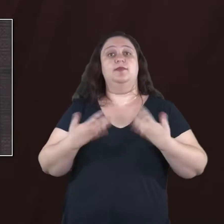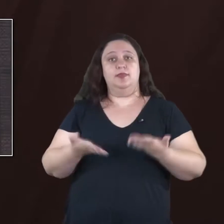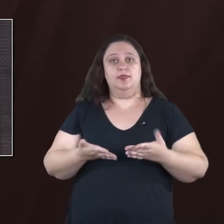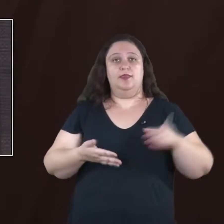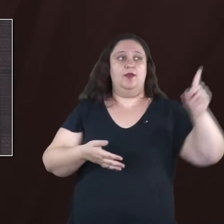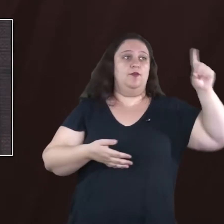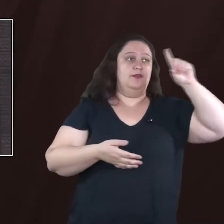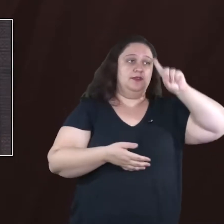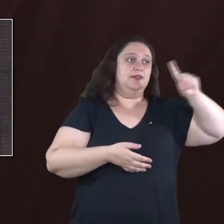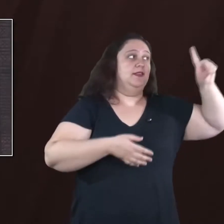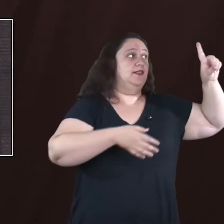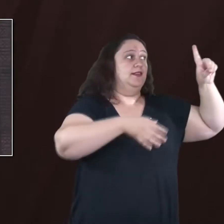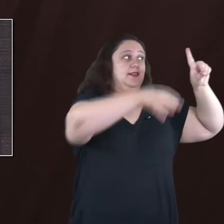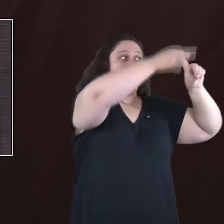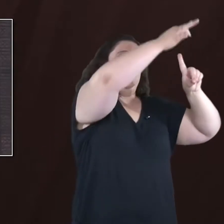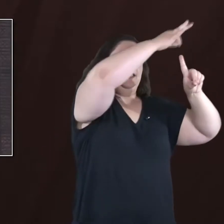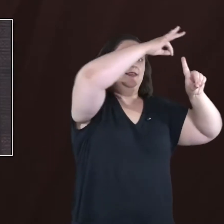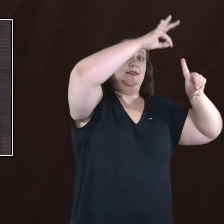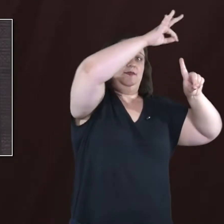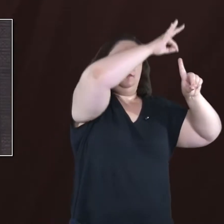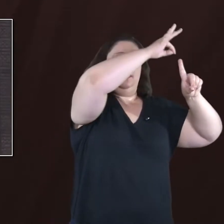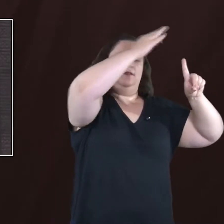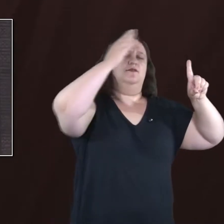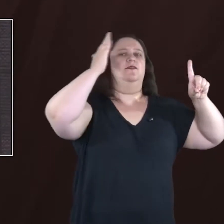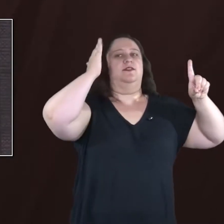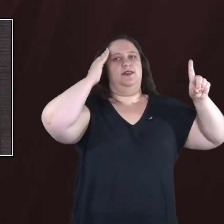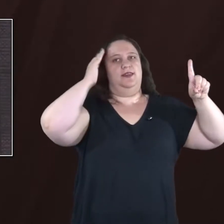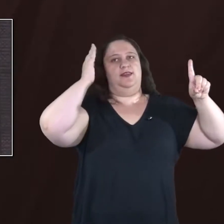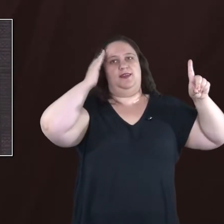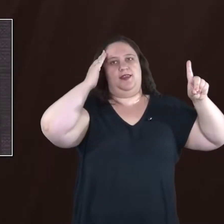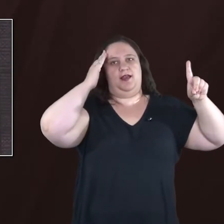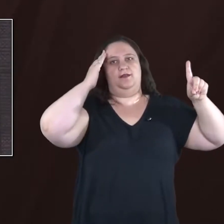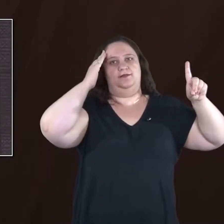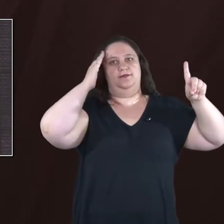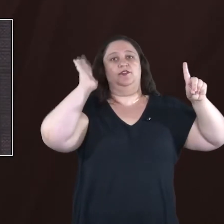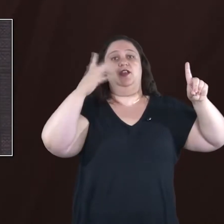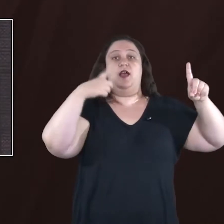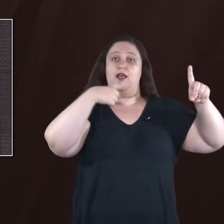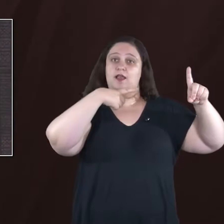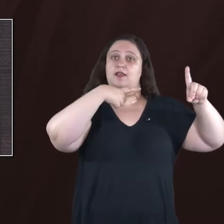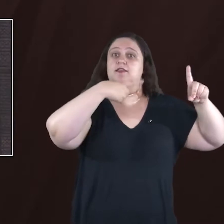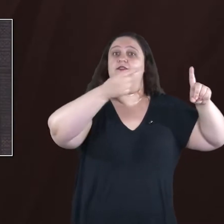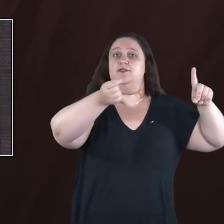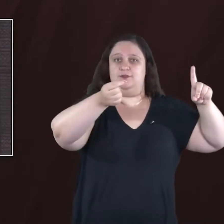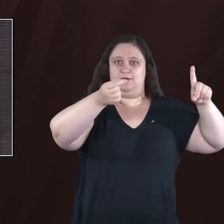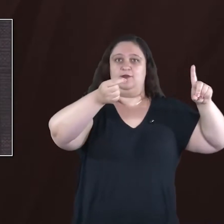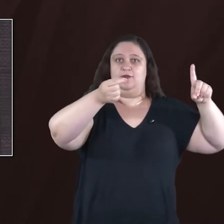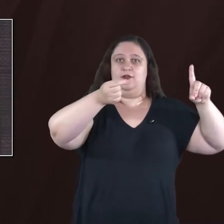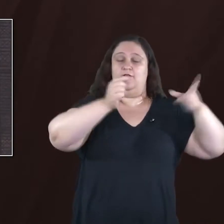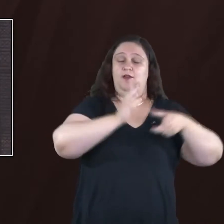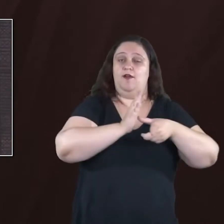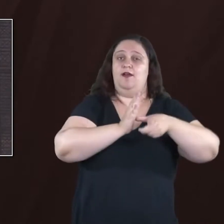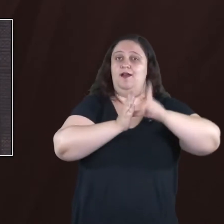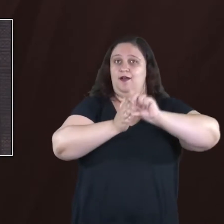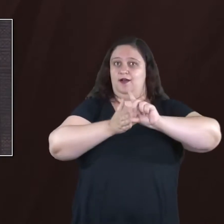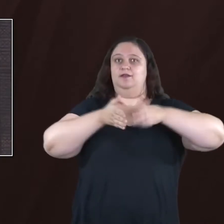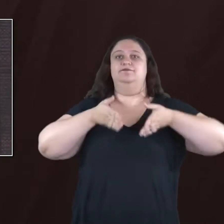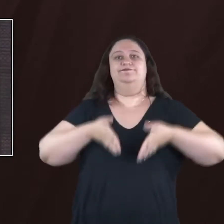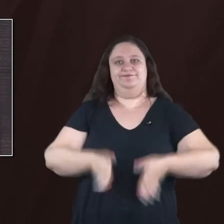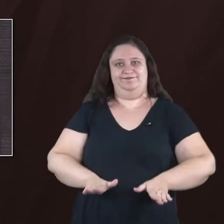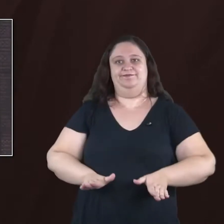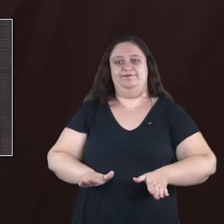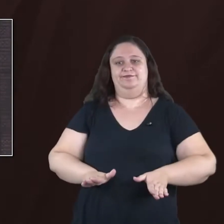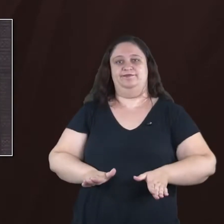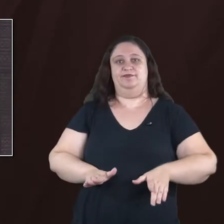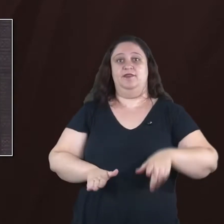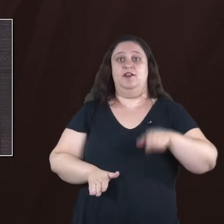Espírito, que é Deus, ele nos separou antes mesmo de nascermos. Todos